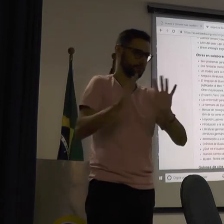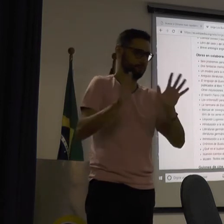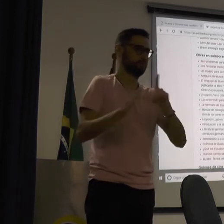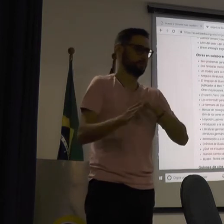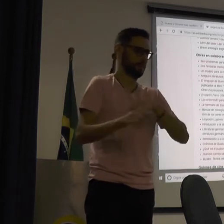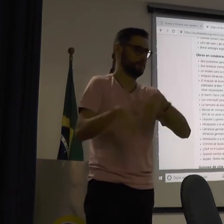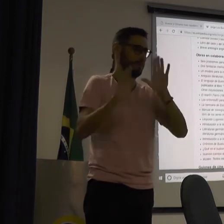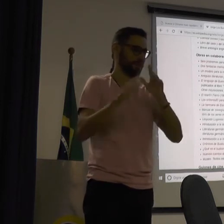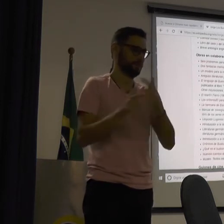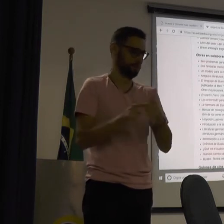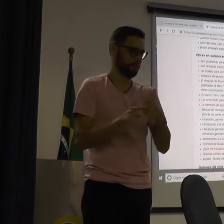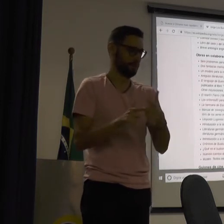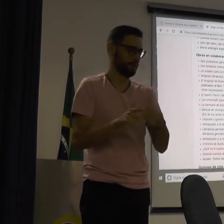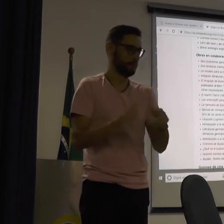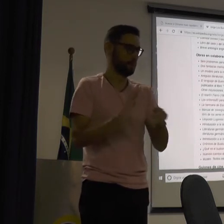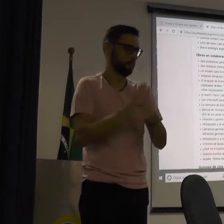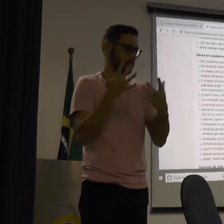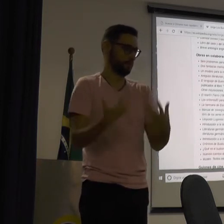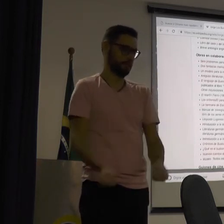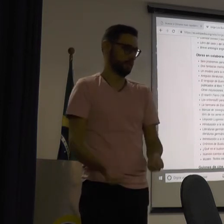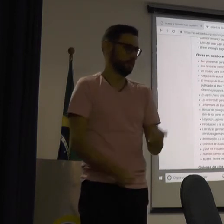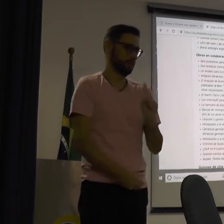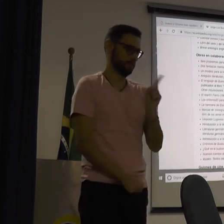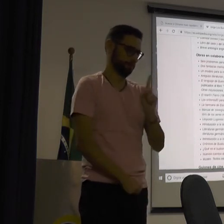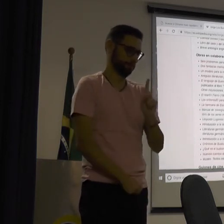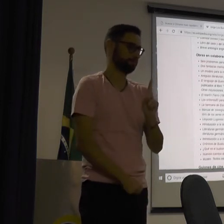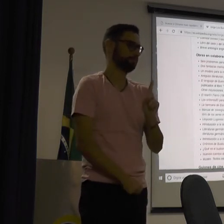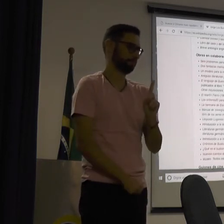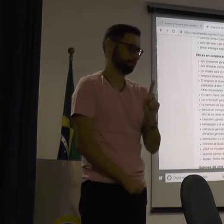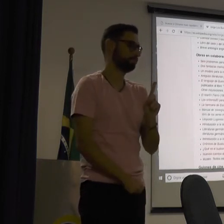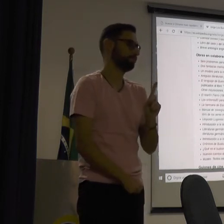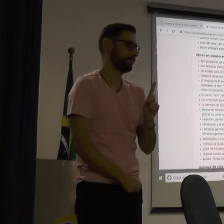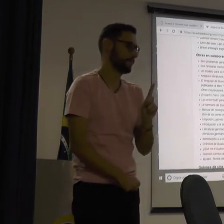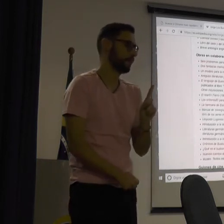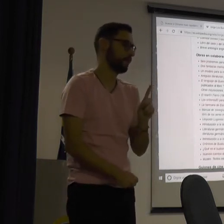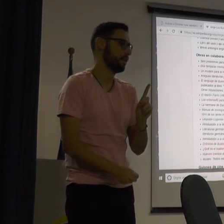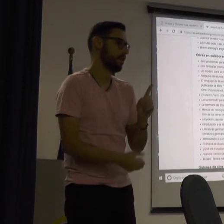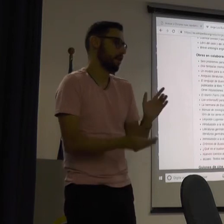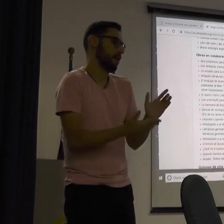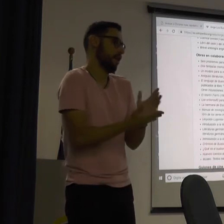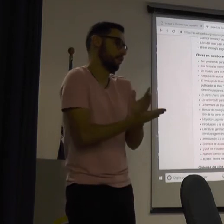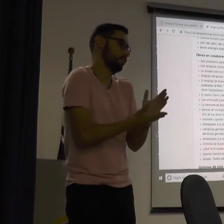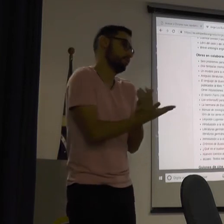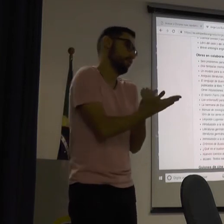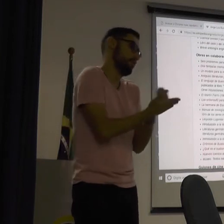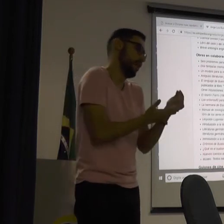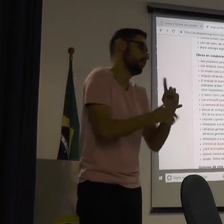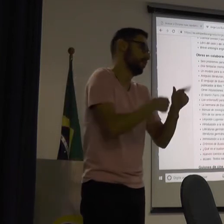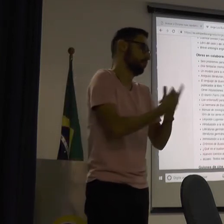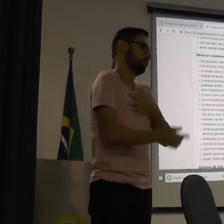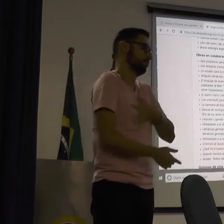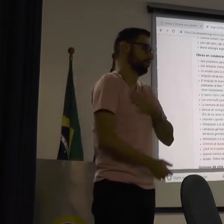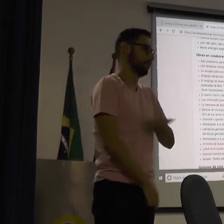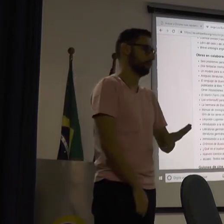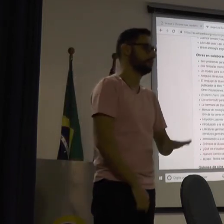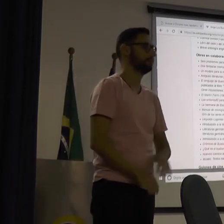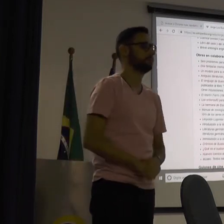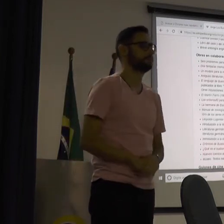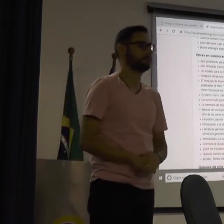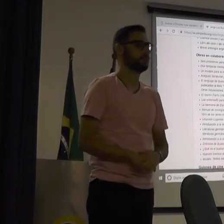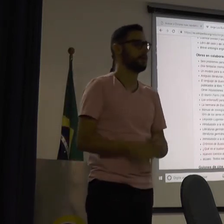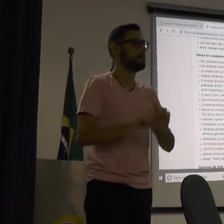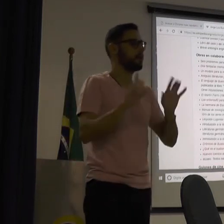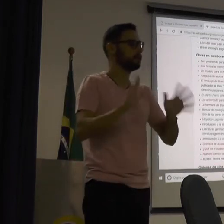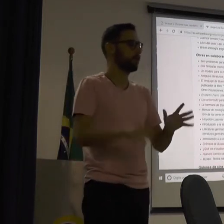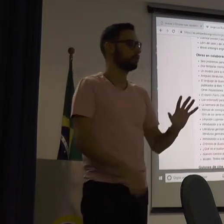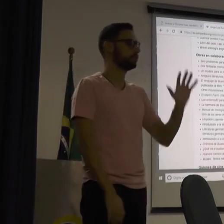As crianças fazem muito isso, né? Não só por nós, a gente sempre faz, né? Basta a gente gostar muito para dizer que não gosta, né? Então você pega, por exemplo, aconteceu